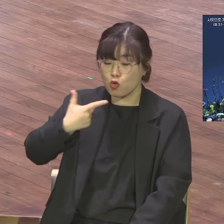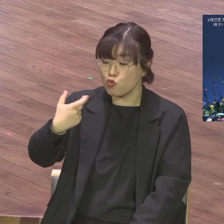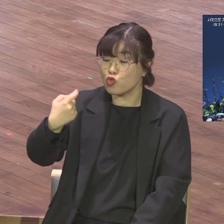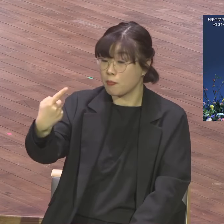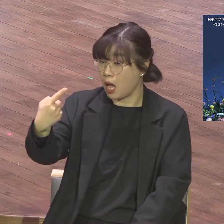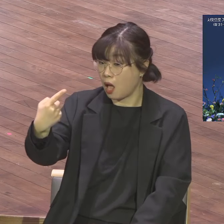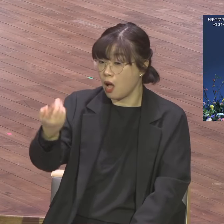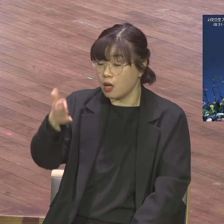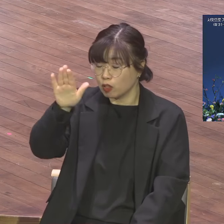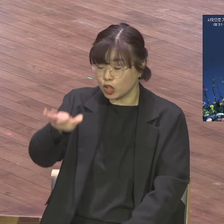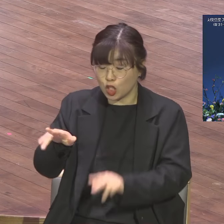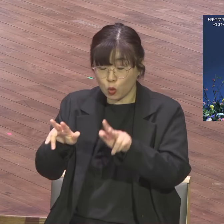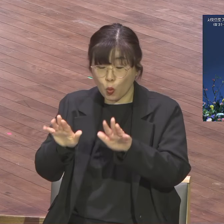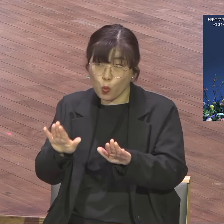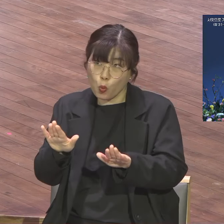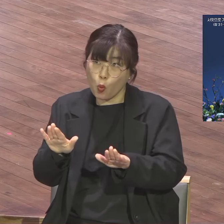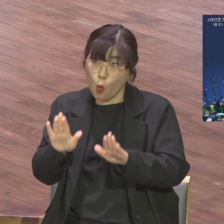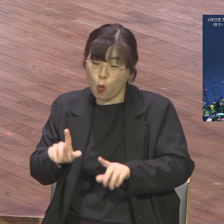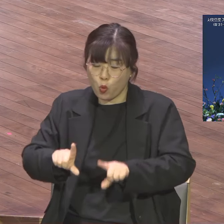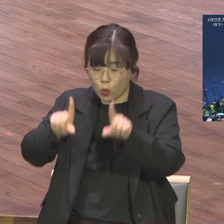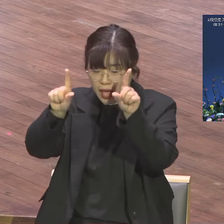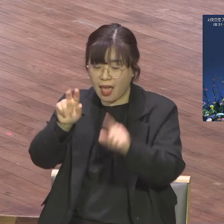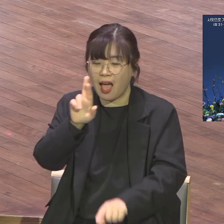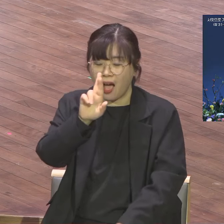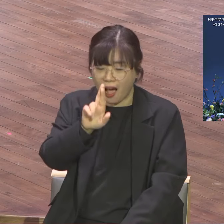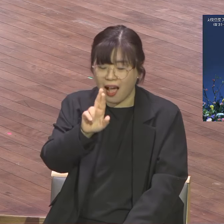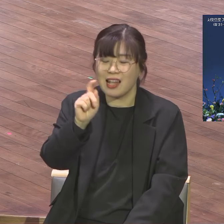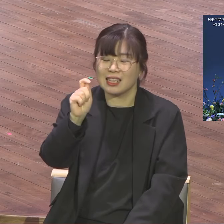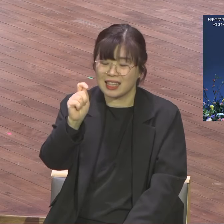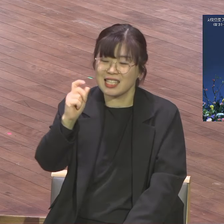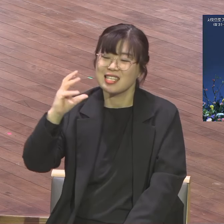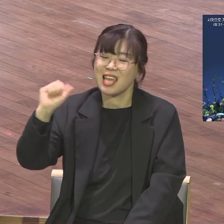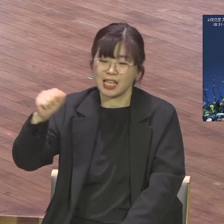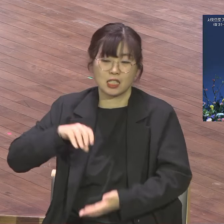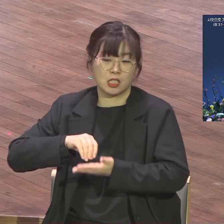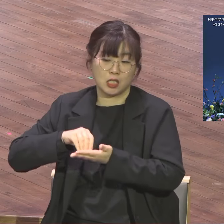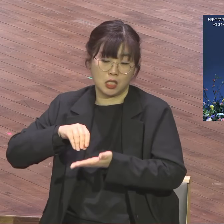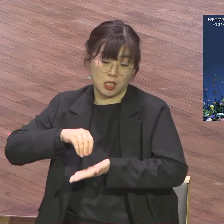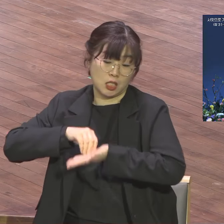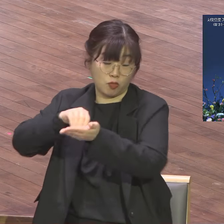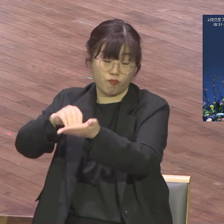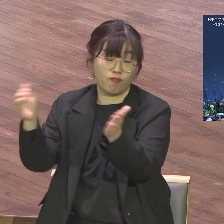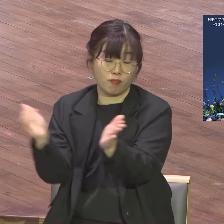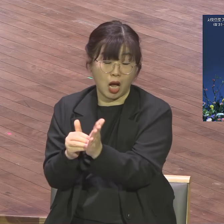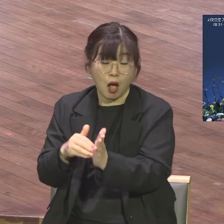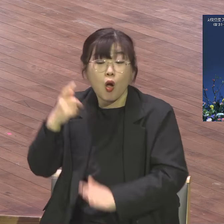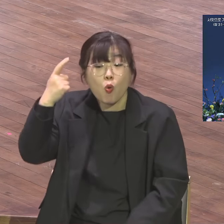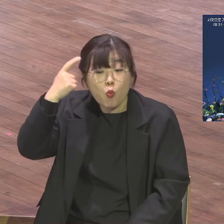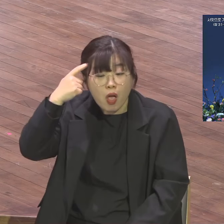실버 선교사 나와야 돼요. 실버 선교사. 이 60대는 청춘이라니까 지금.